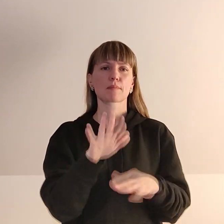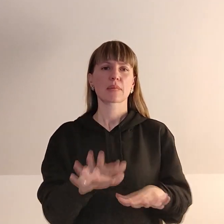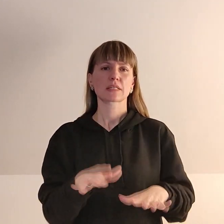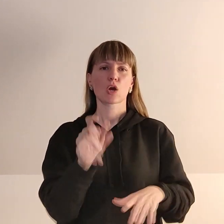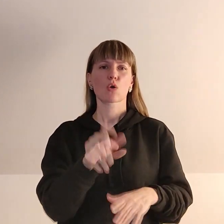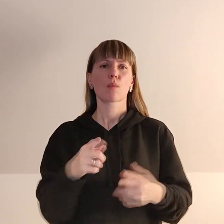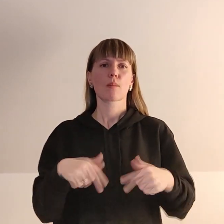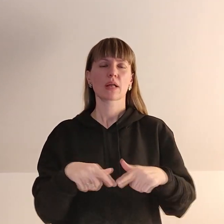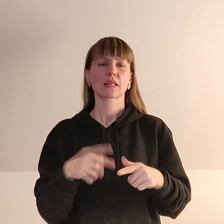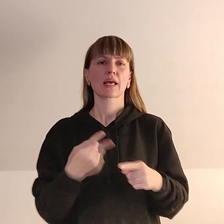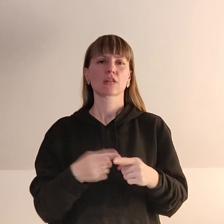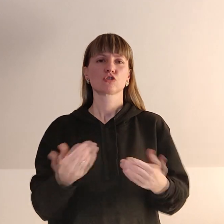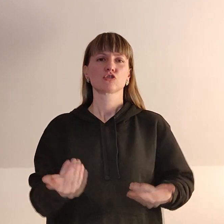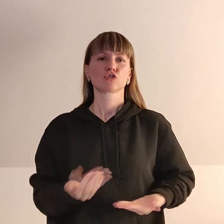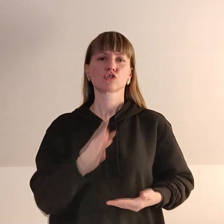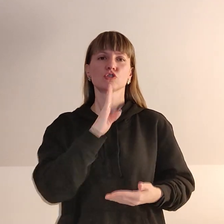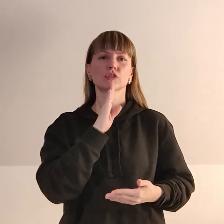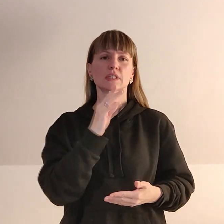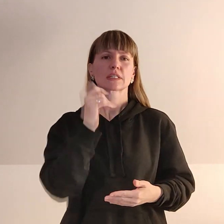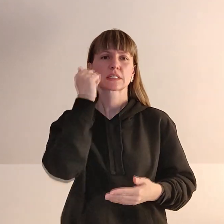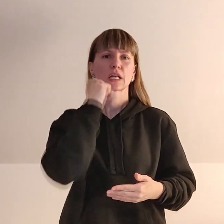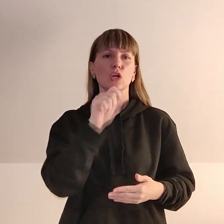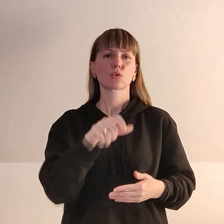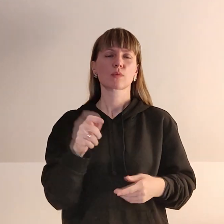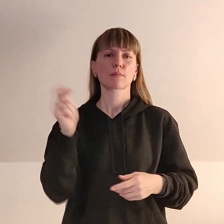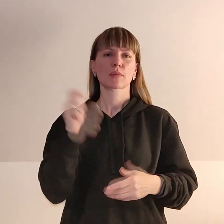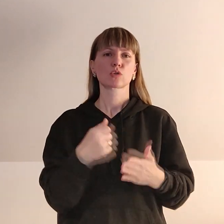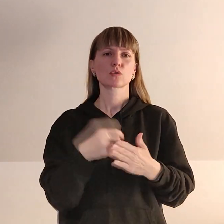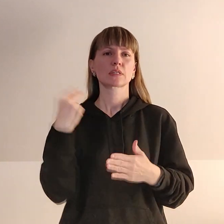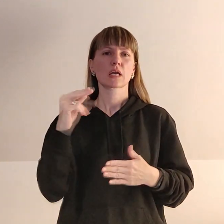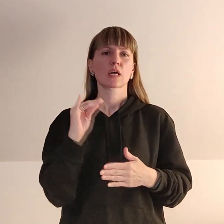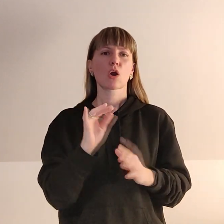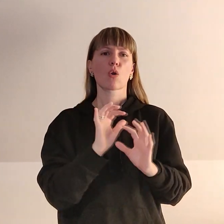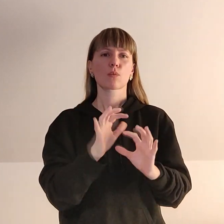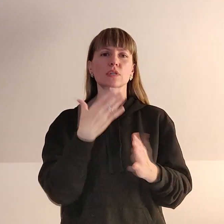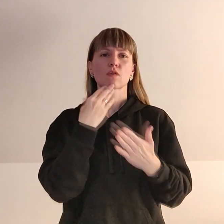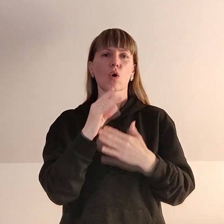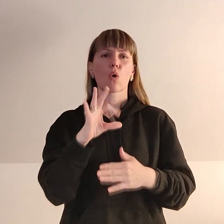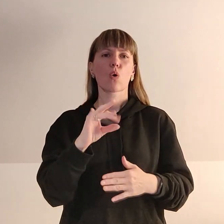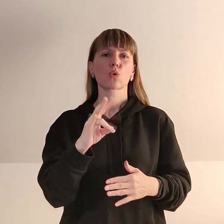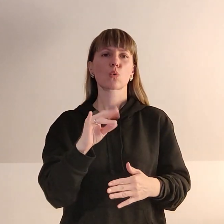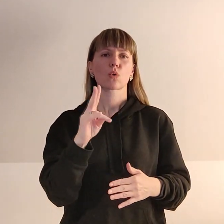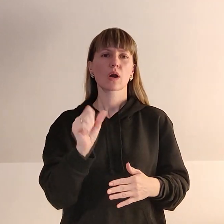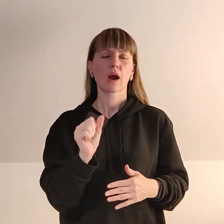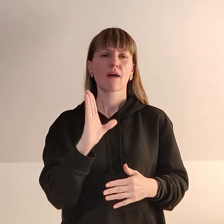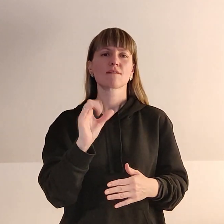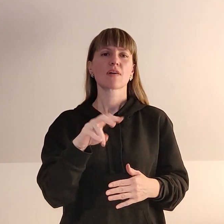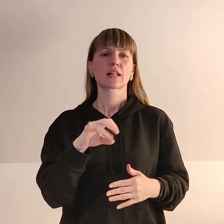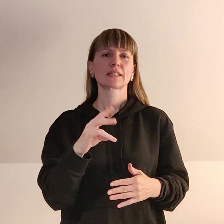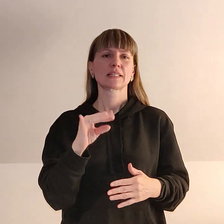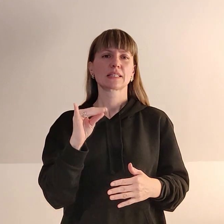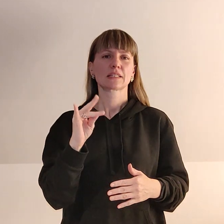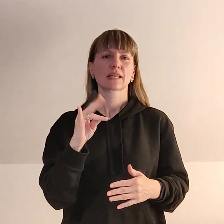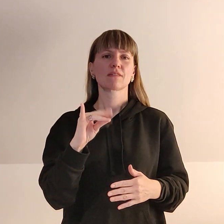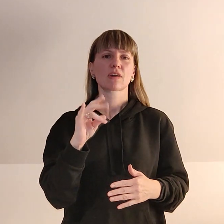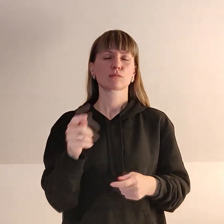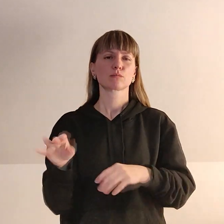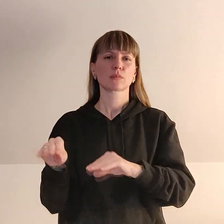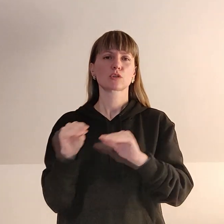переважно жінки з дітьми та літні люди. Приїхала до Запоріжжя опікунка свого онука Валентина Іванівна. Каже, пересувалися до обласного центру